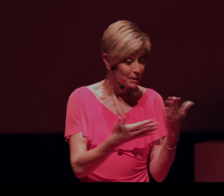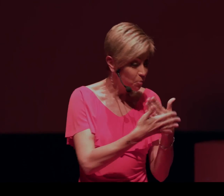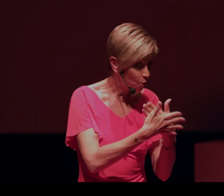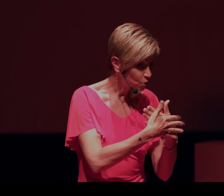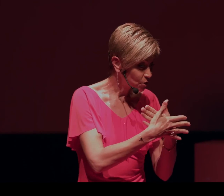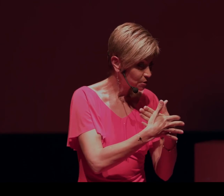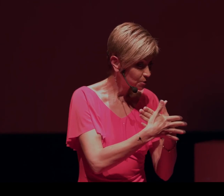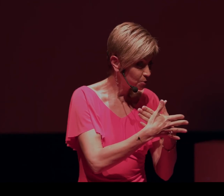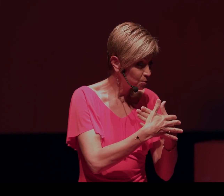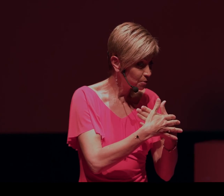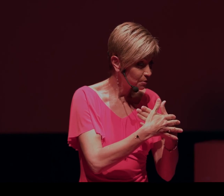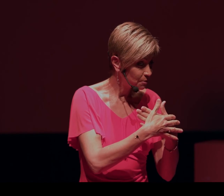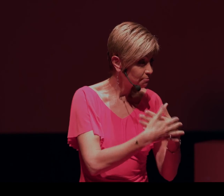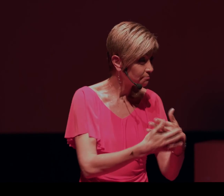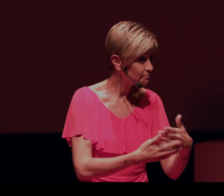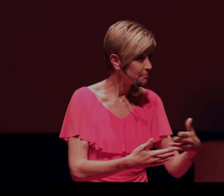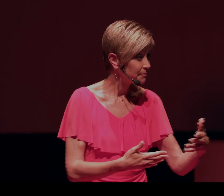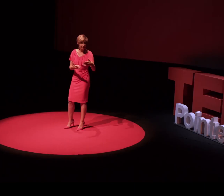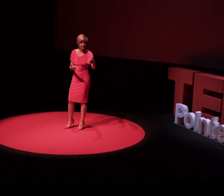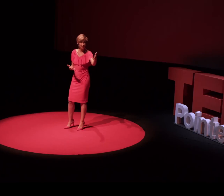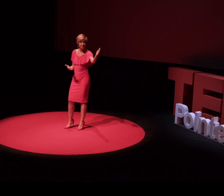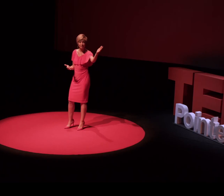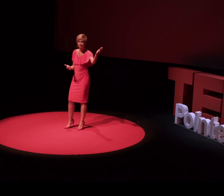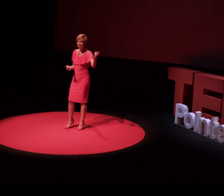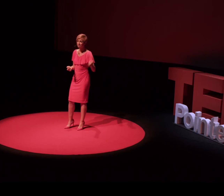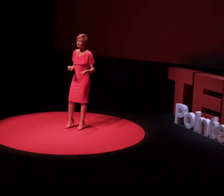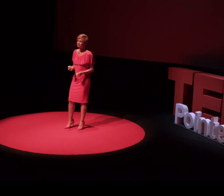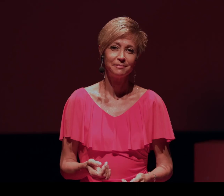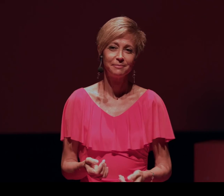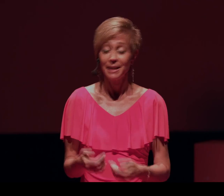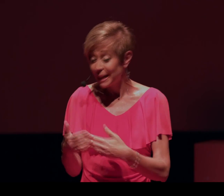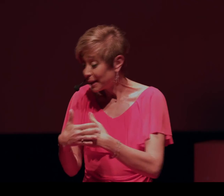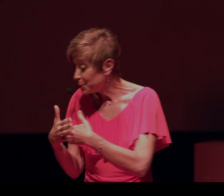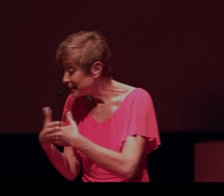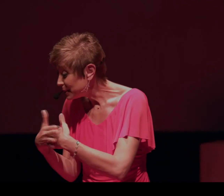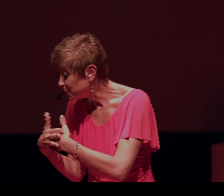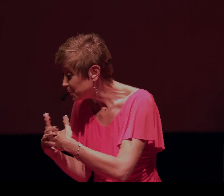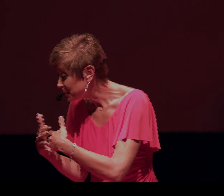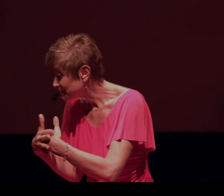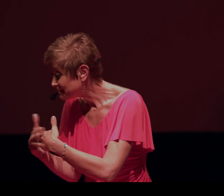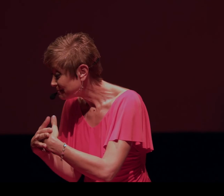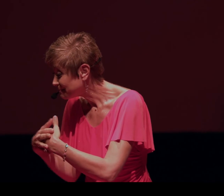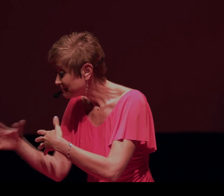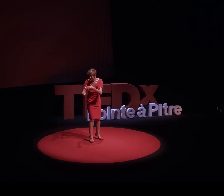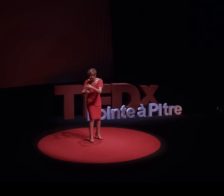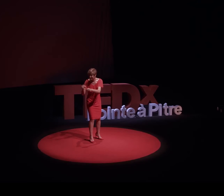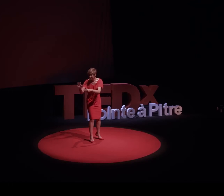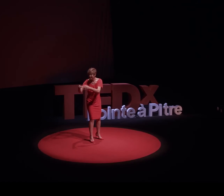Si proches de nous et si lointains, à côté de nous et